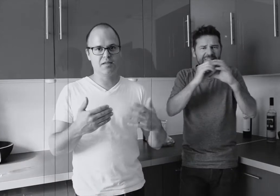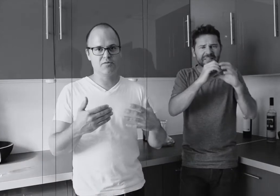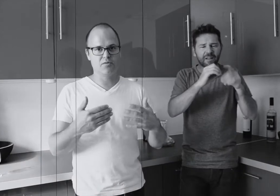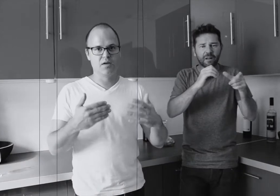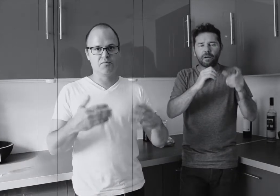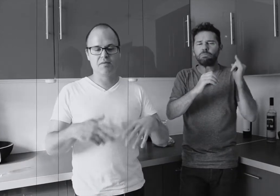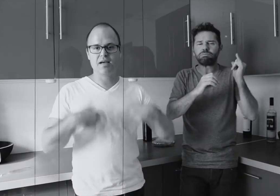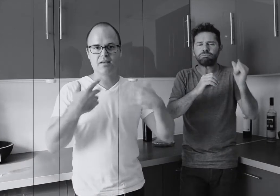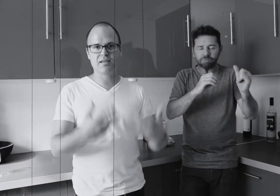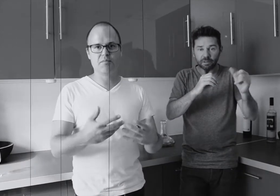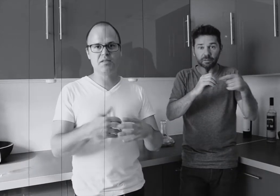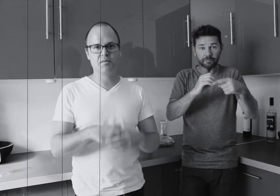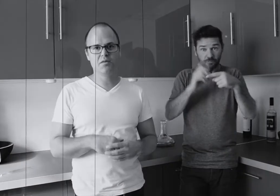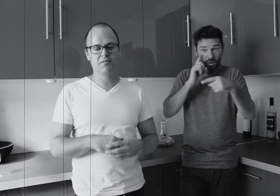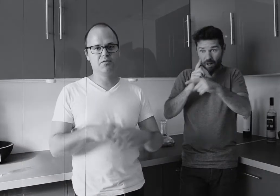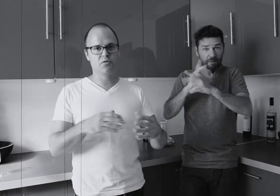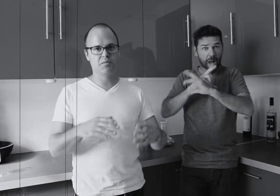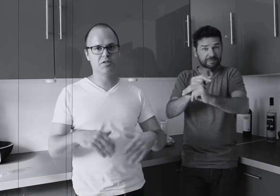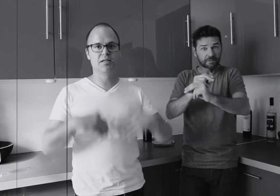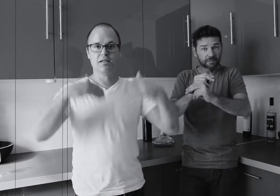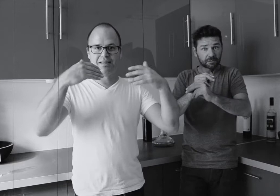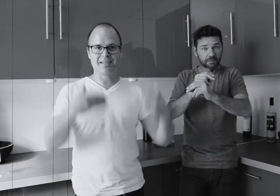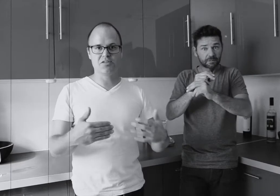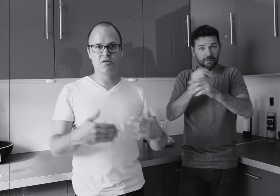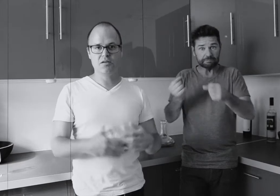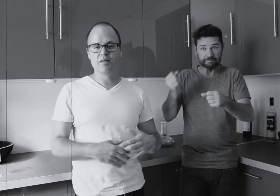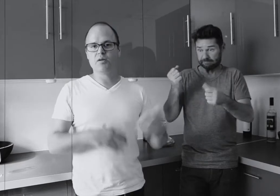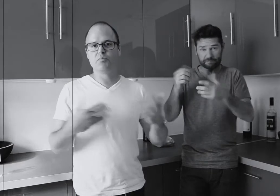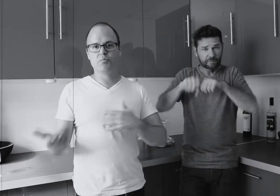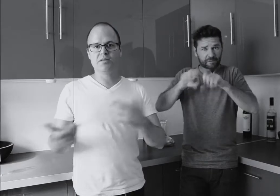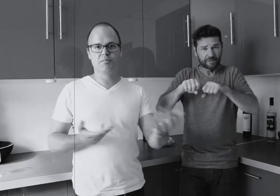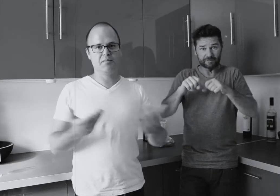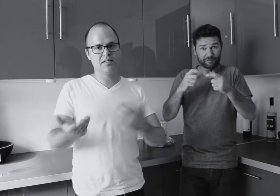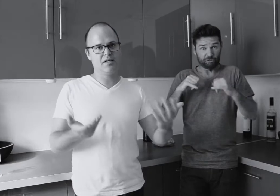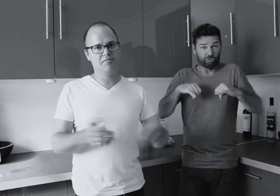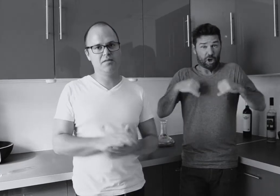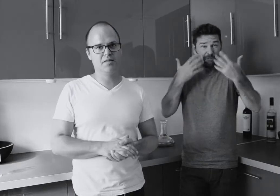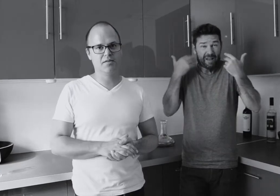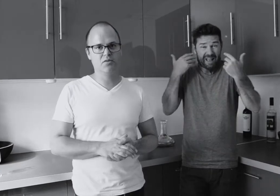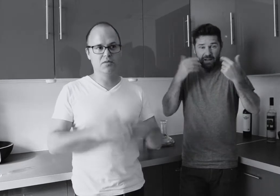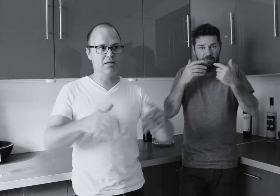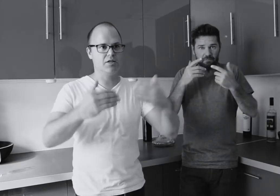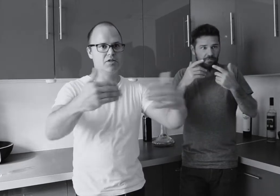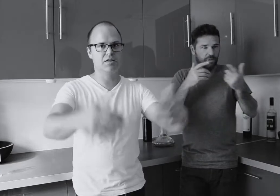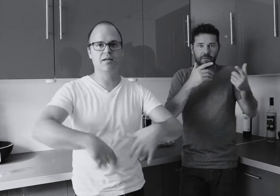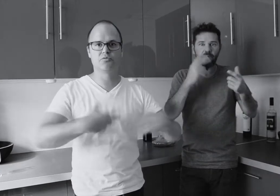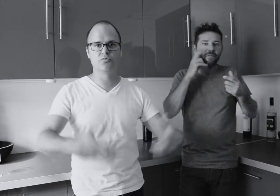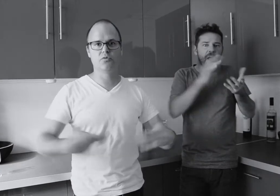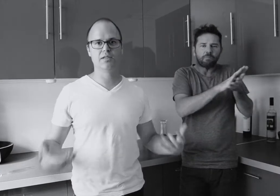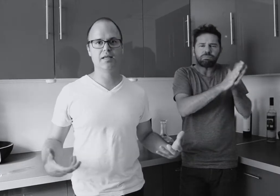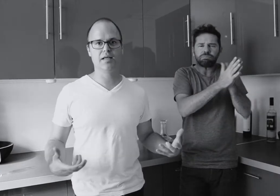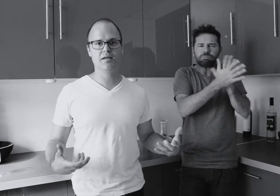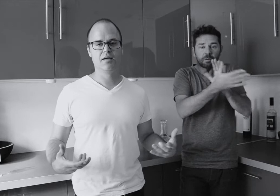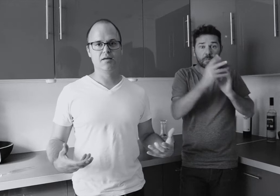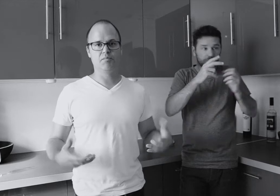des vins qui sont faits assez rapidement, qui viennent sur le marché très jeunes, ben on ne peut pas se permettre à la vinification d'aller chercher de la